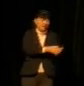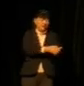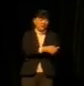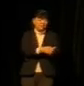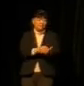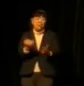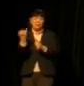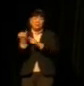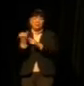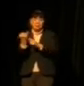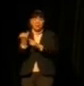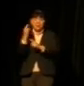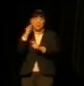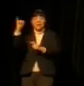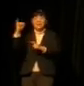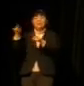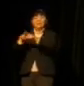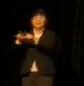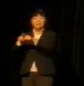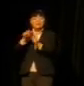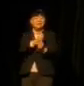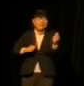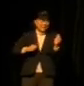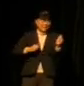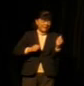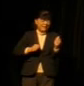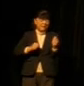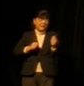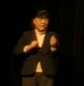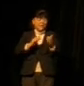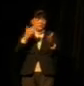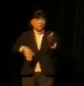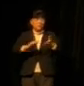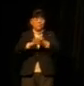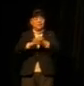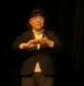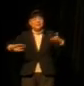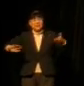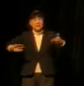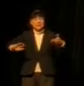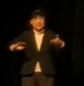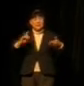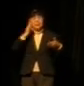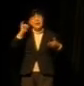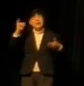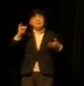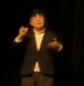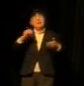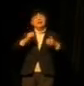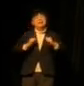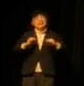ですが、手をつないで手が離れてしまって母は助かって子供を、ね、死亡した。お母さん